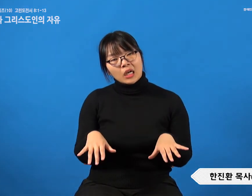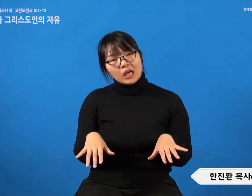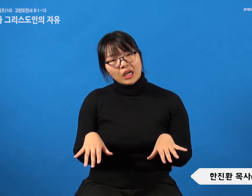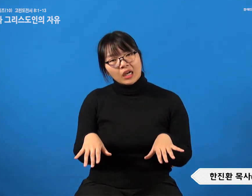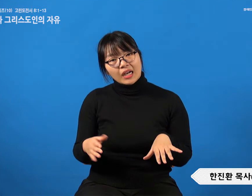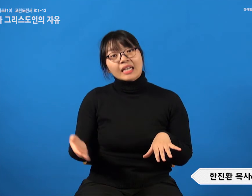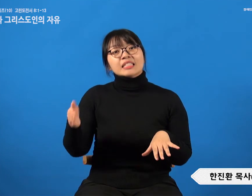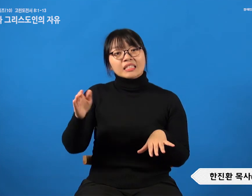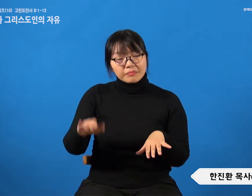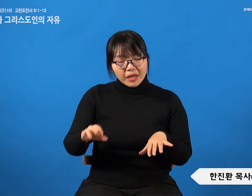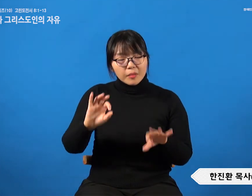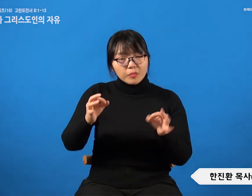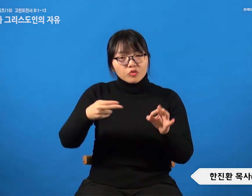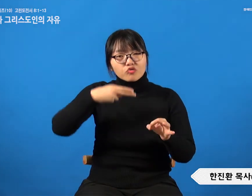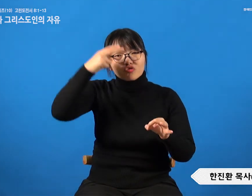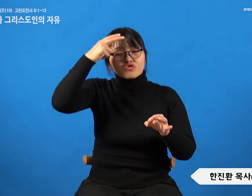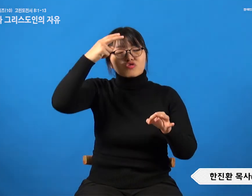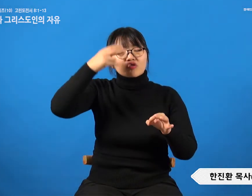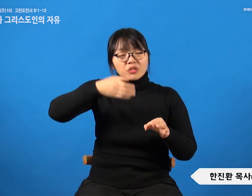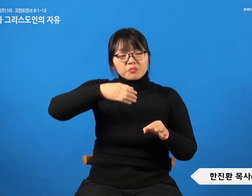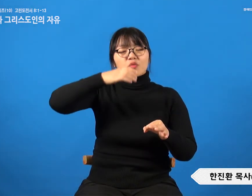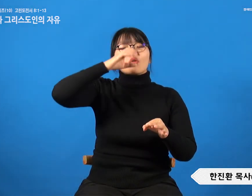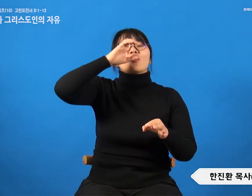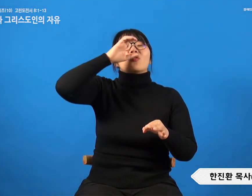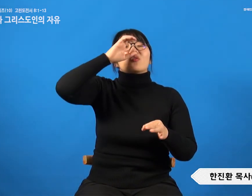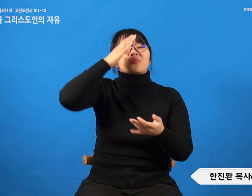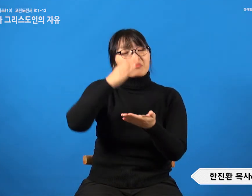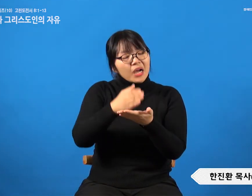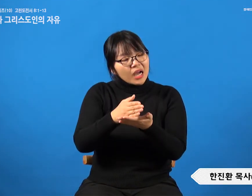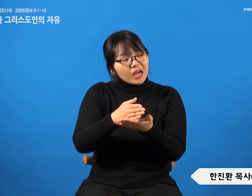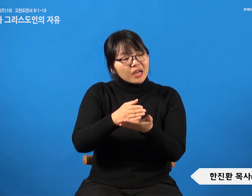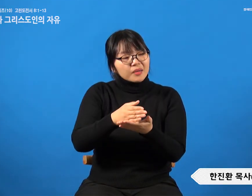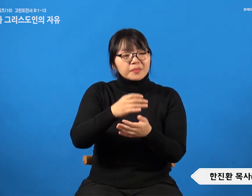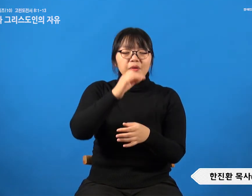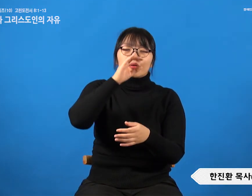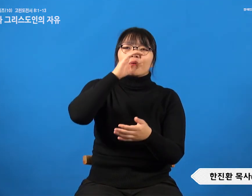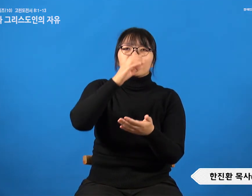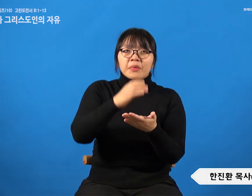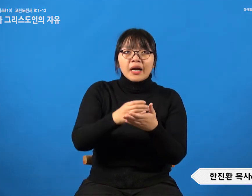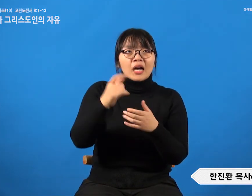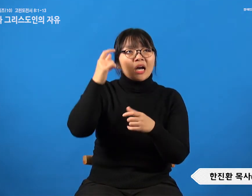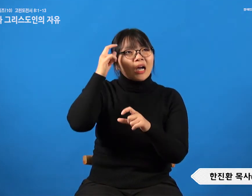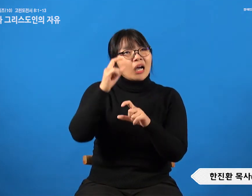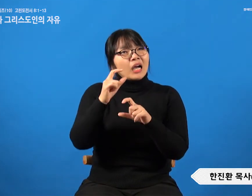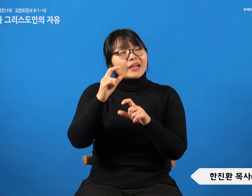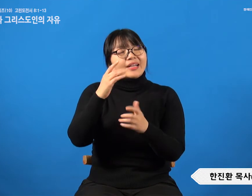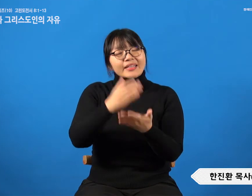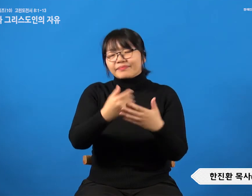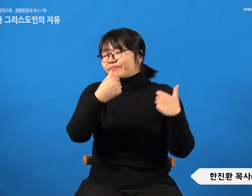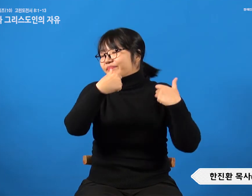한 잔 안 마신다고 죽을 것도 아니고 아예 처음부터 안 마시겠다 선언하는 것이 좋습니다.